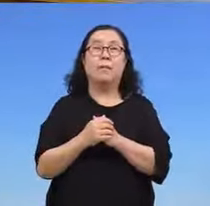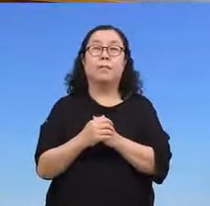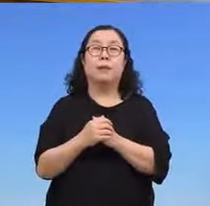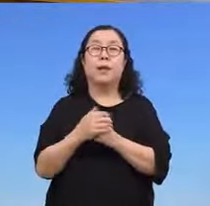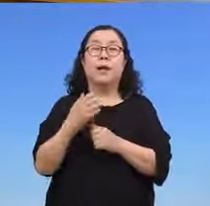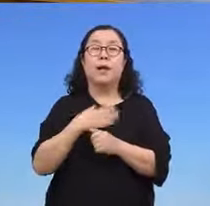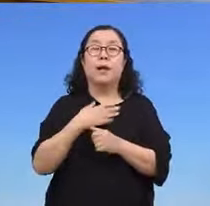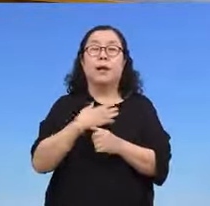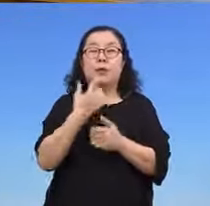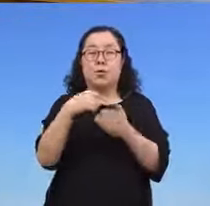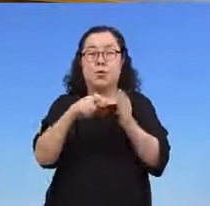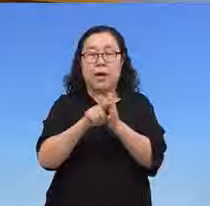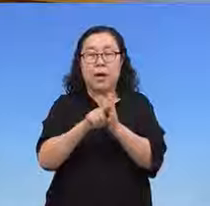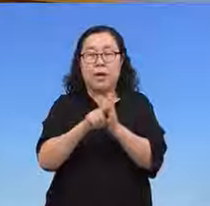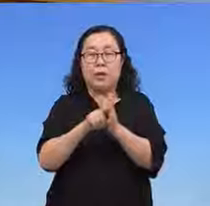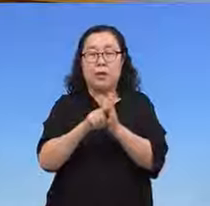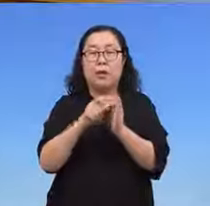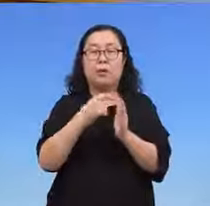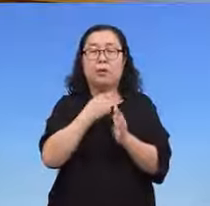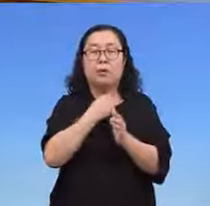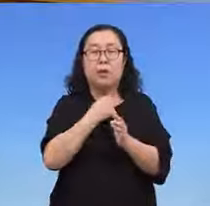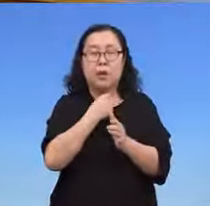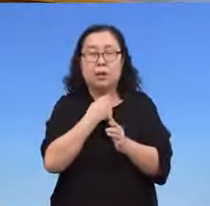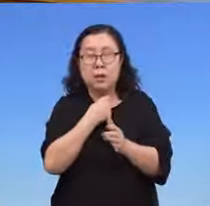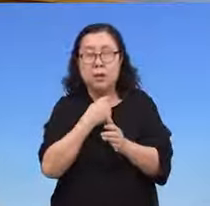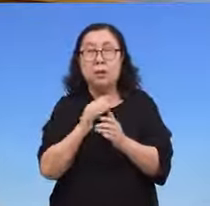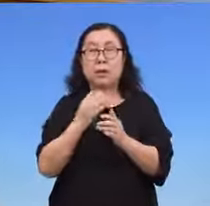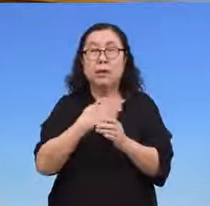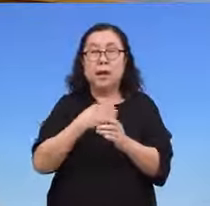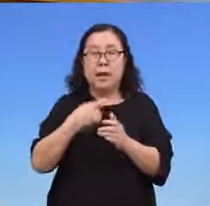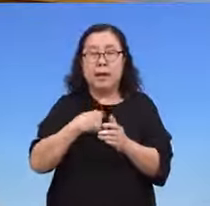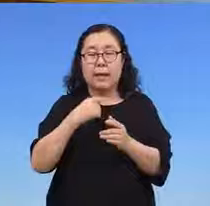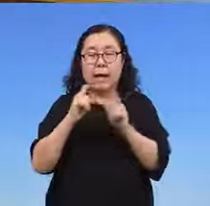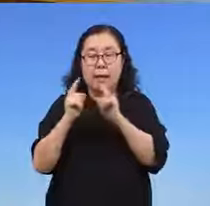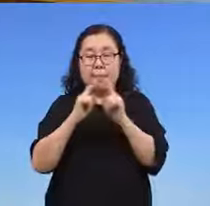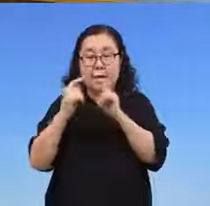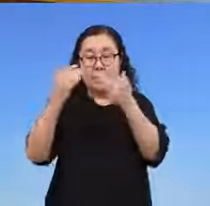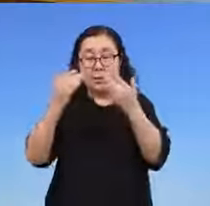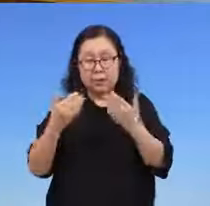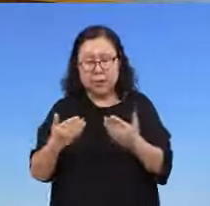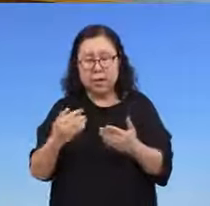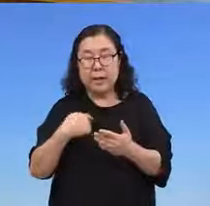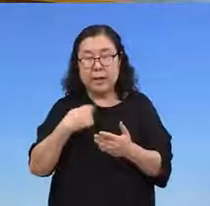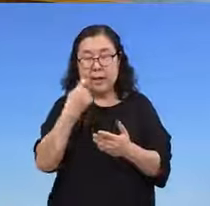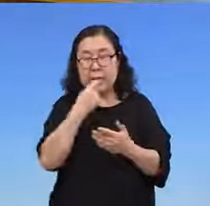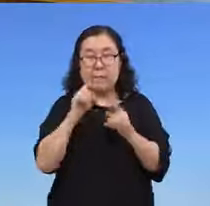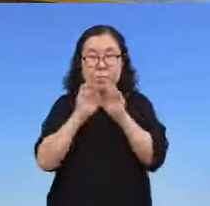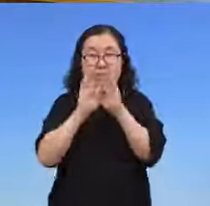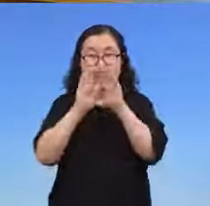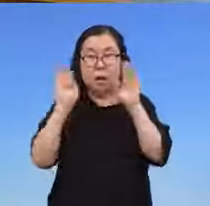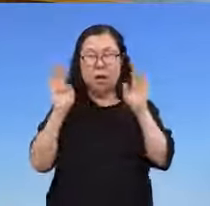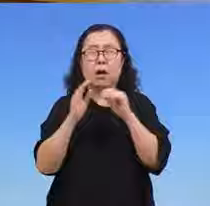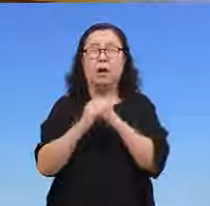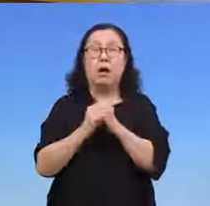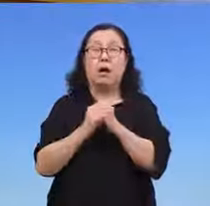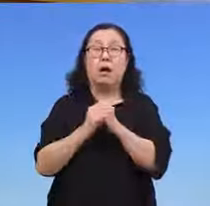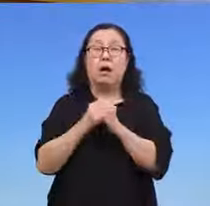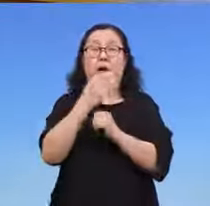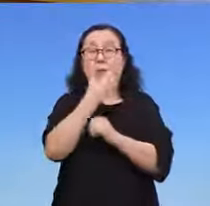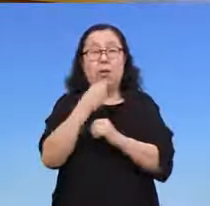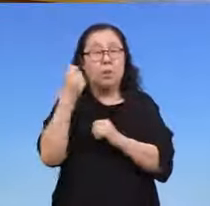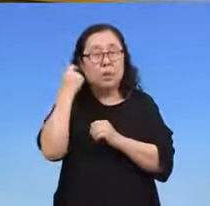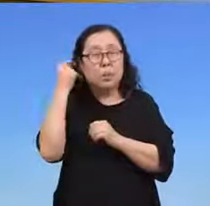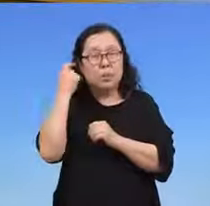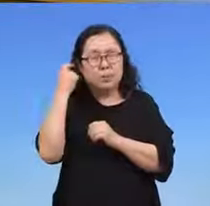보십시오. 또 나를 위하여 구할 것은 내게 말씀을 주사 나로 입을 열어 복음의 비밀을 담대히